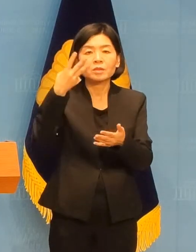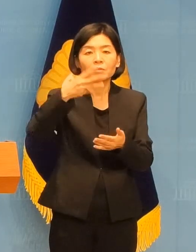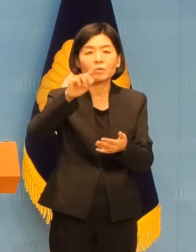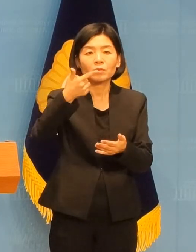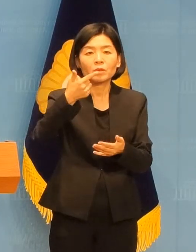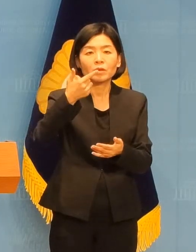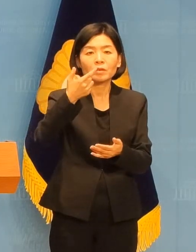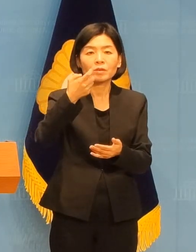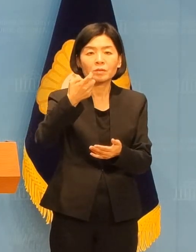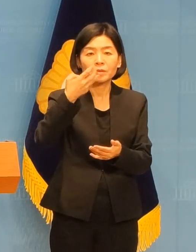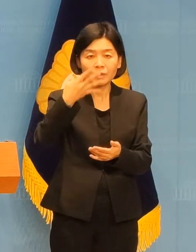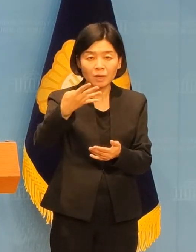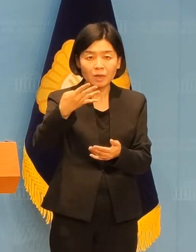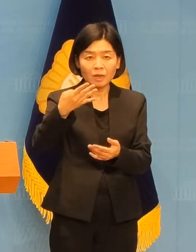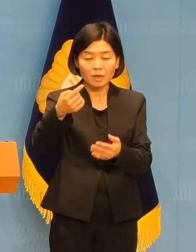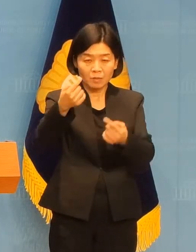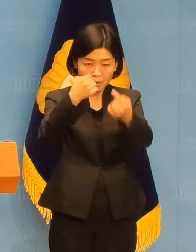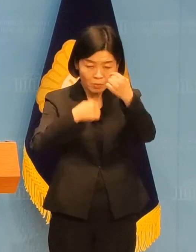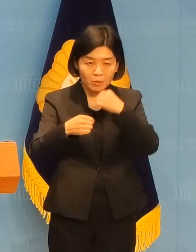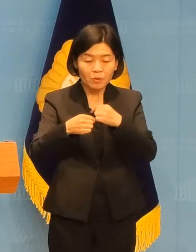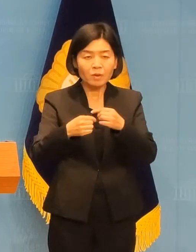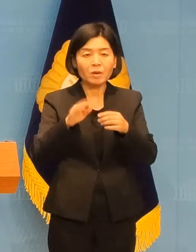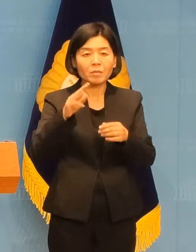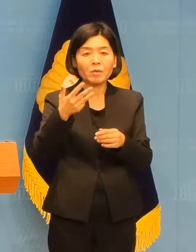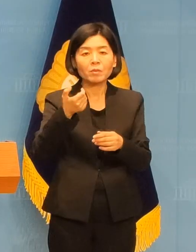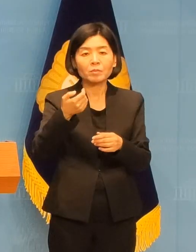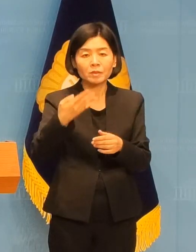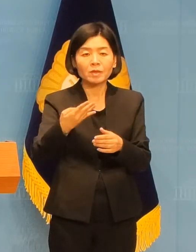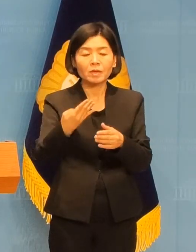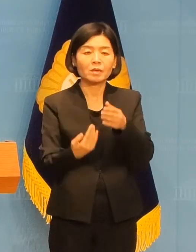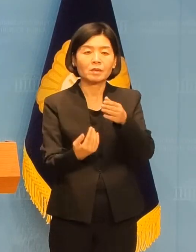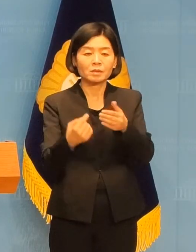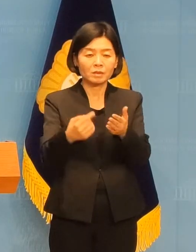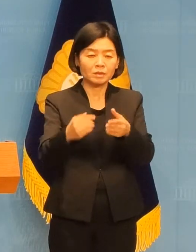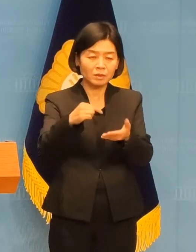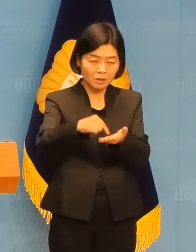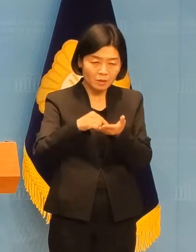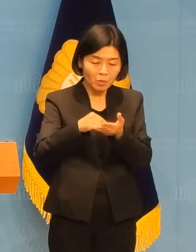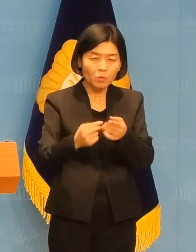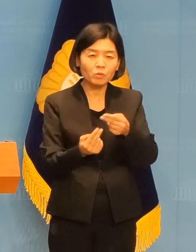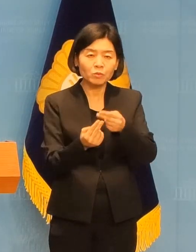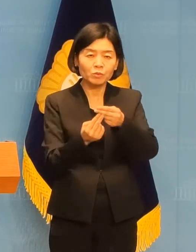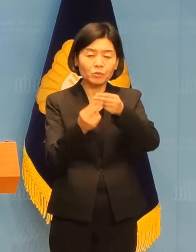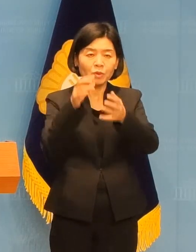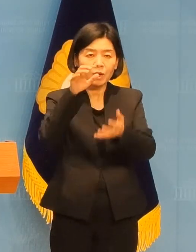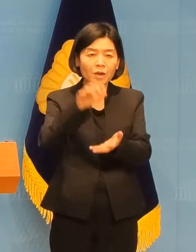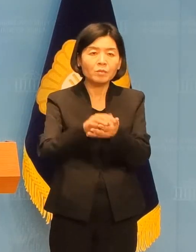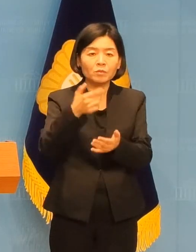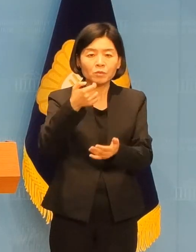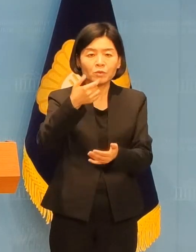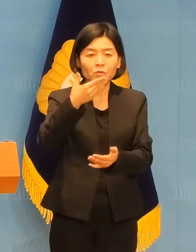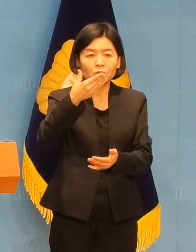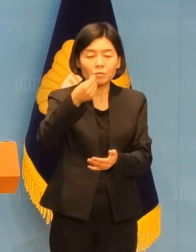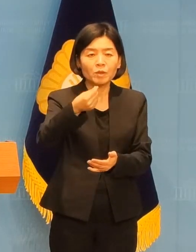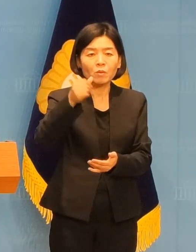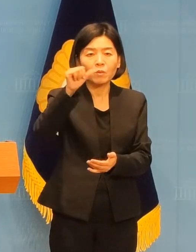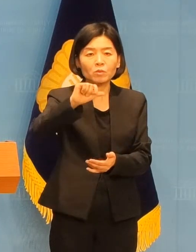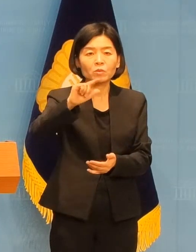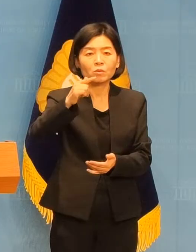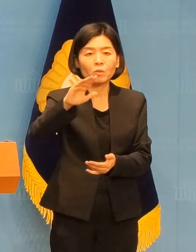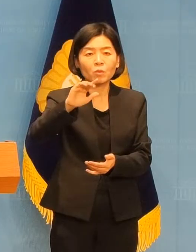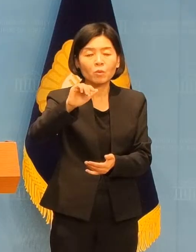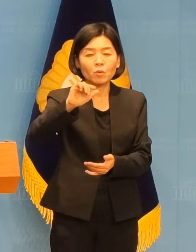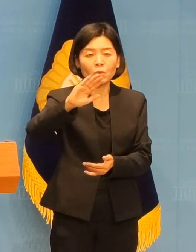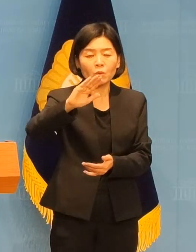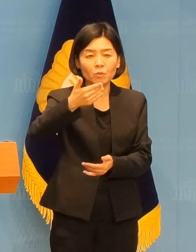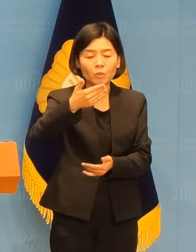방문하였고 854건의 제보가 접수되었습니다. 누적 건수로는 총 69만 6,059명이 민주파수처를